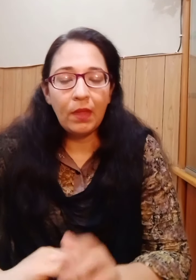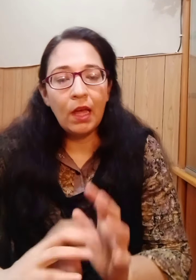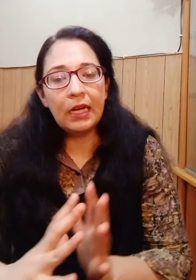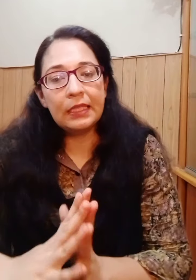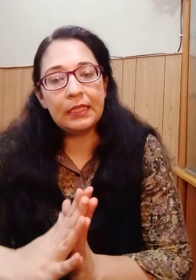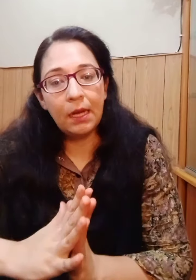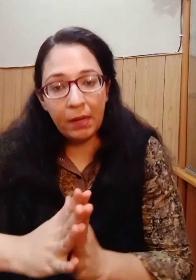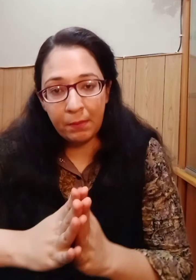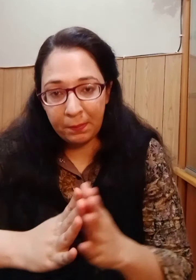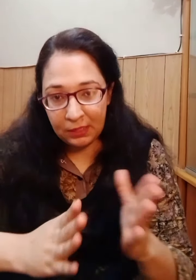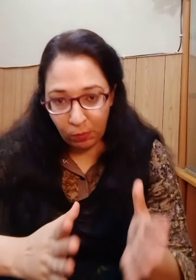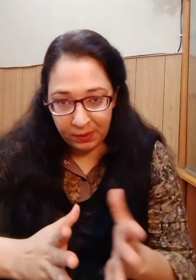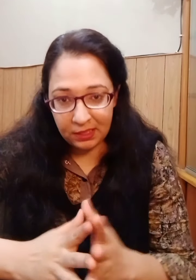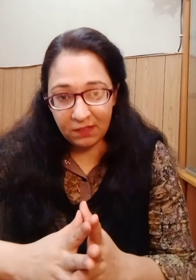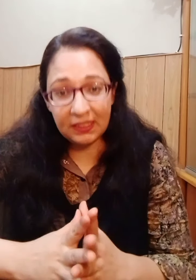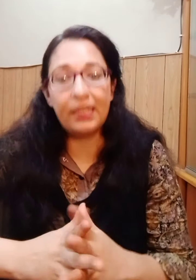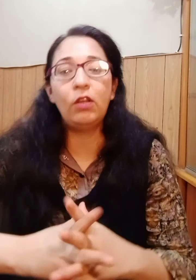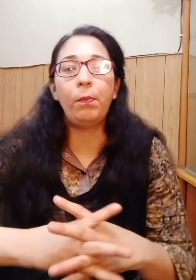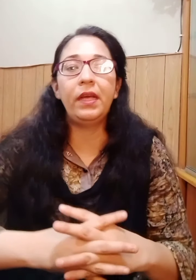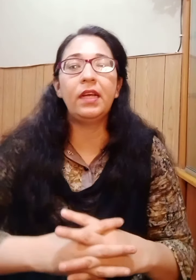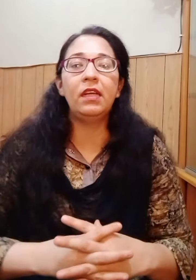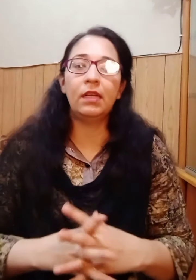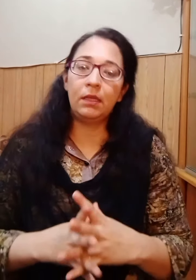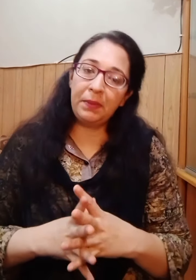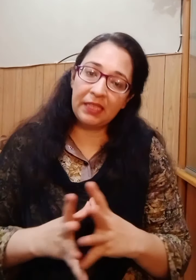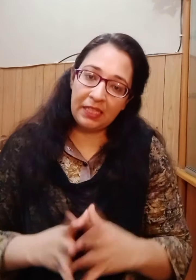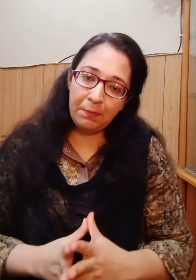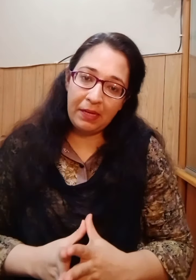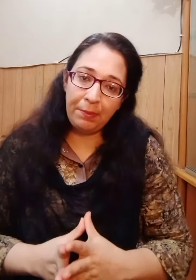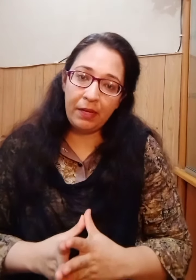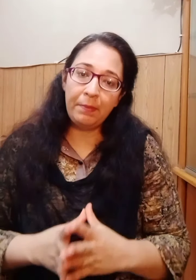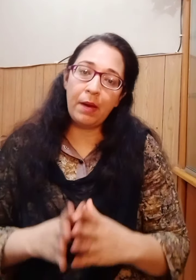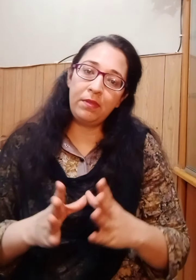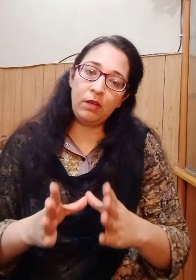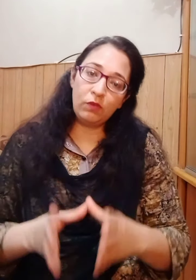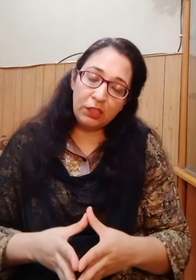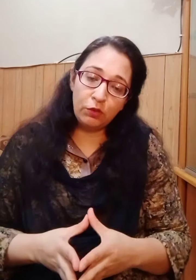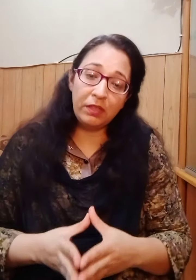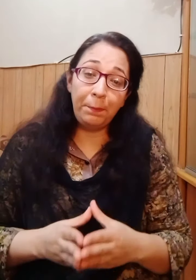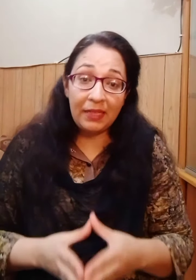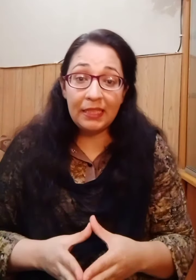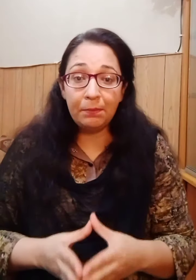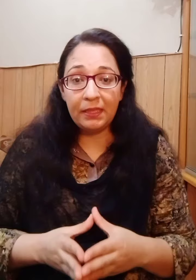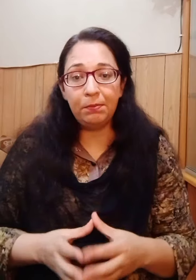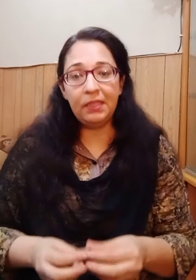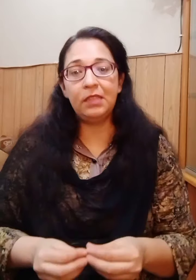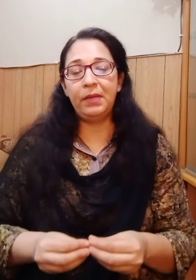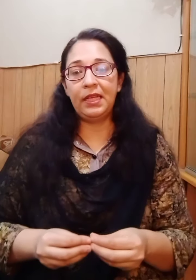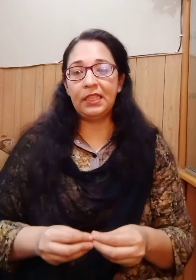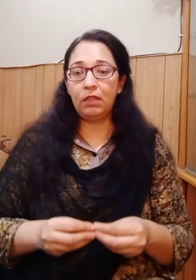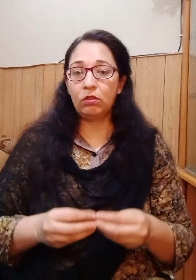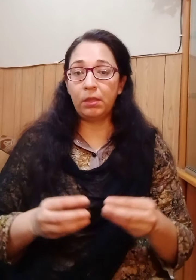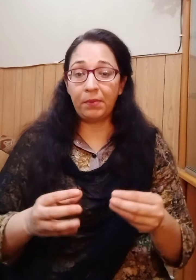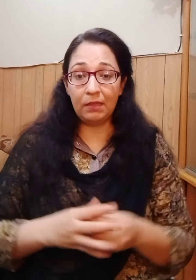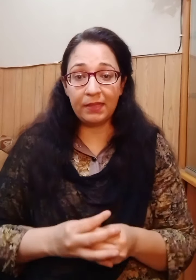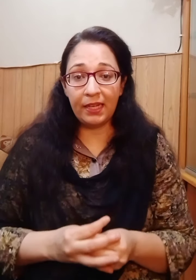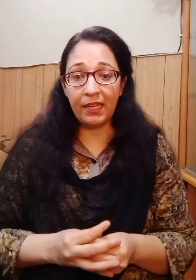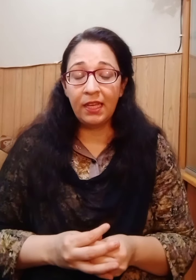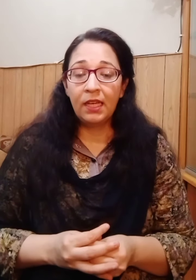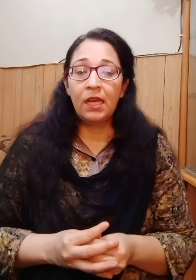अब हम अपने टॉपिक पर जाने से पहले मैं आपसे रिक्वेस्ट करूंगी प्लीज मेरे चैनल को सब्सक्राइब करें